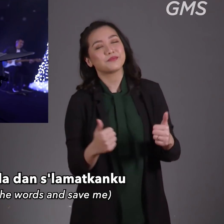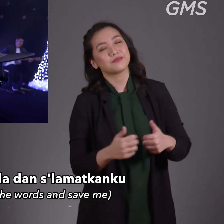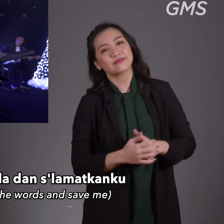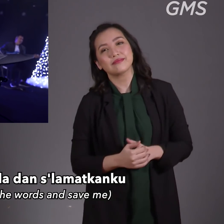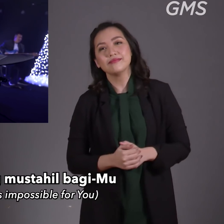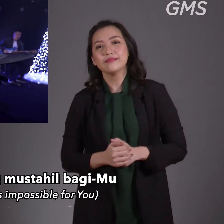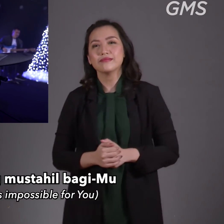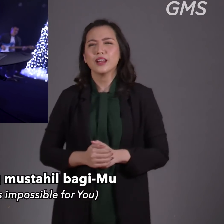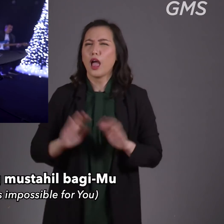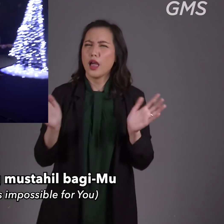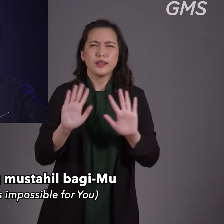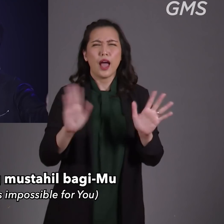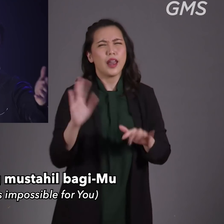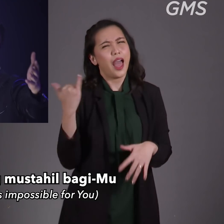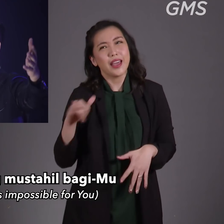selamatkanku.